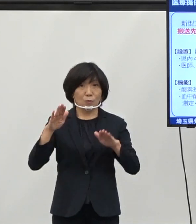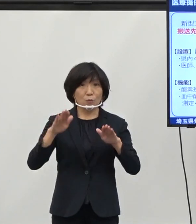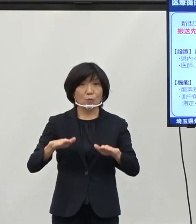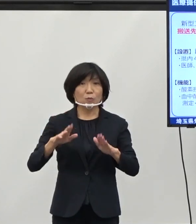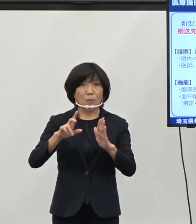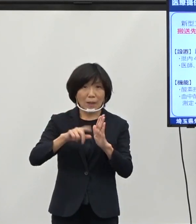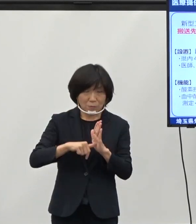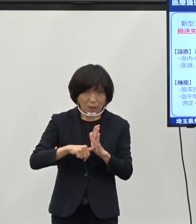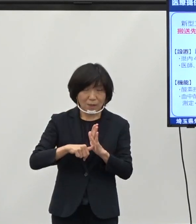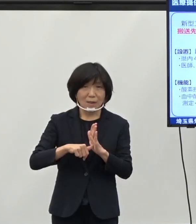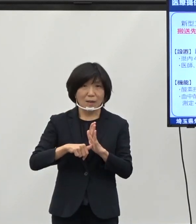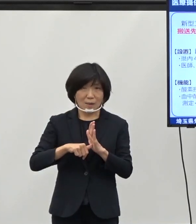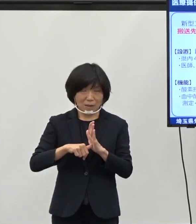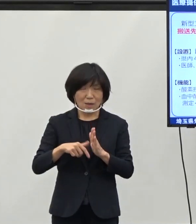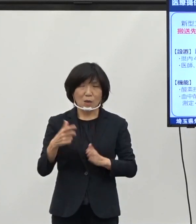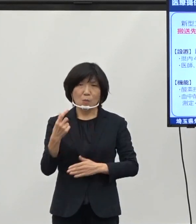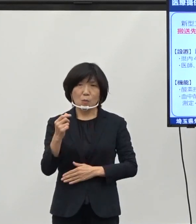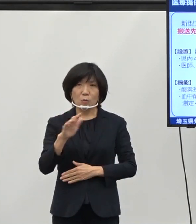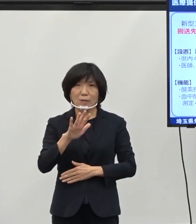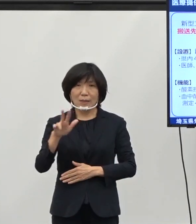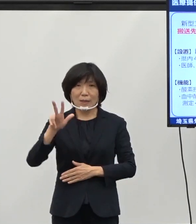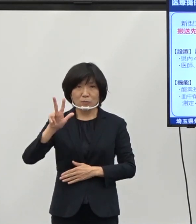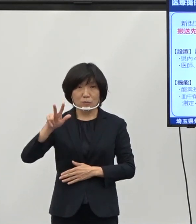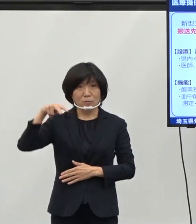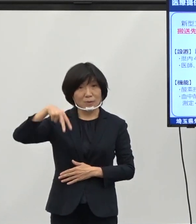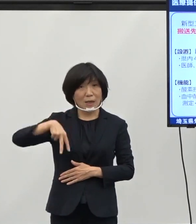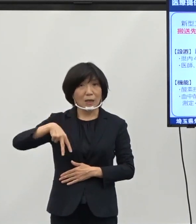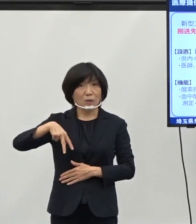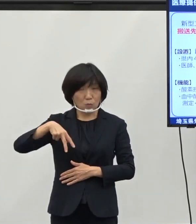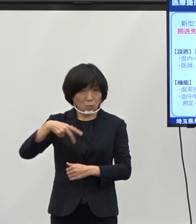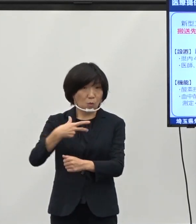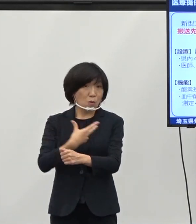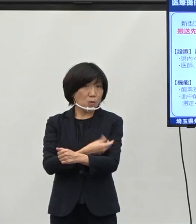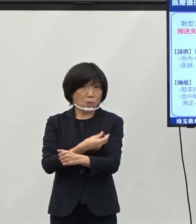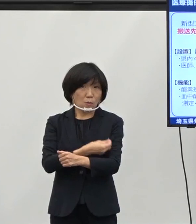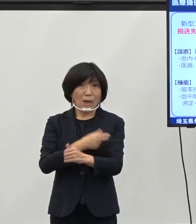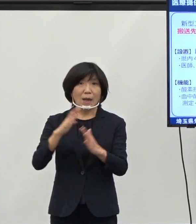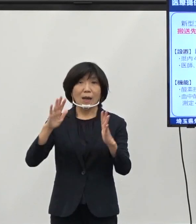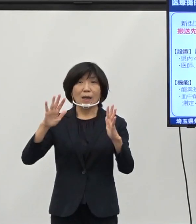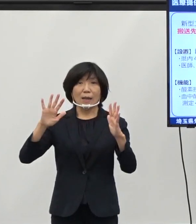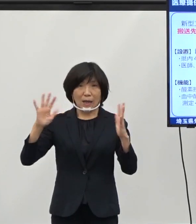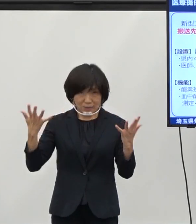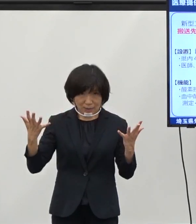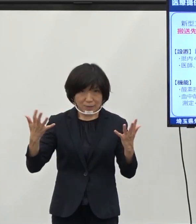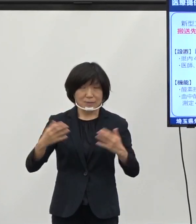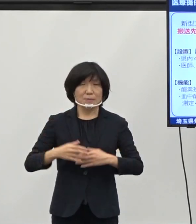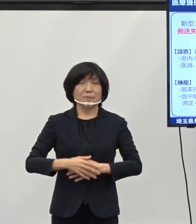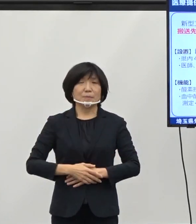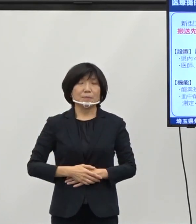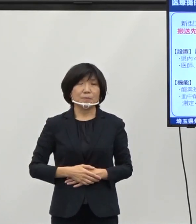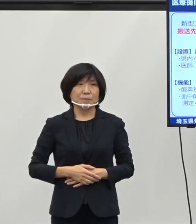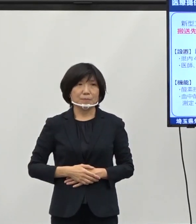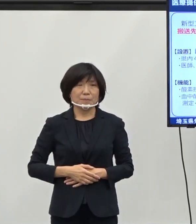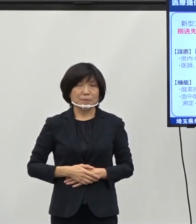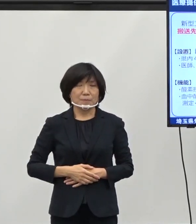のモデルナの製品について使用している実績はありません。